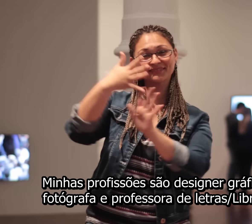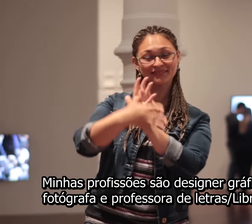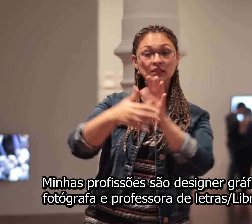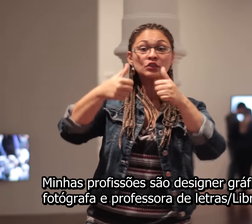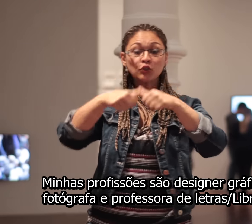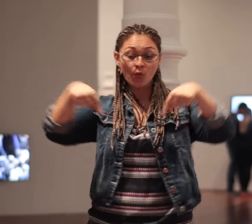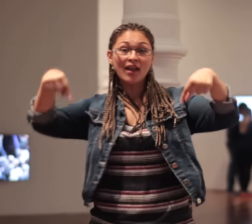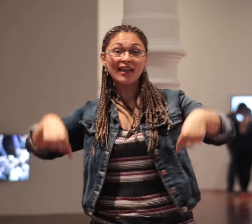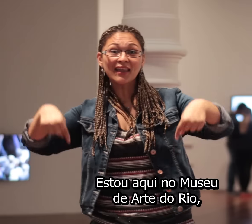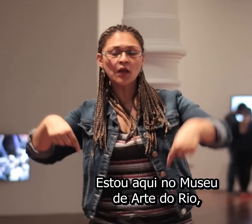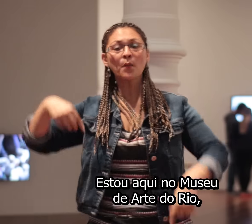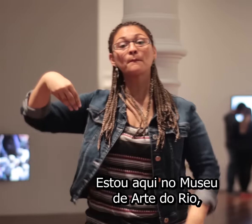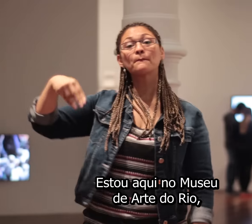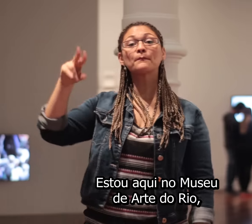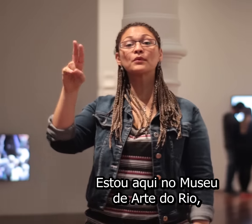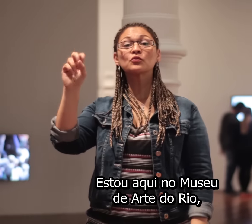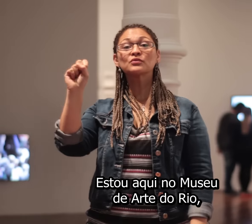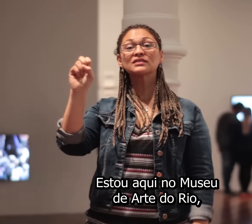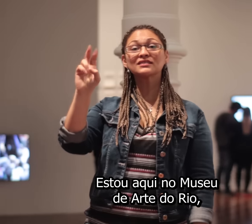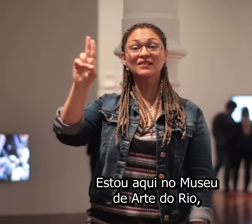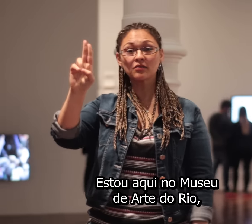letras libras. Estou aqui no Museu de Arte do Rio,